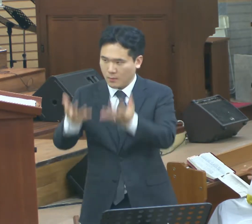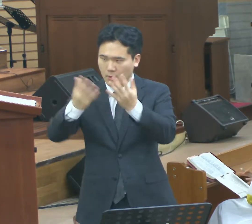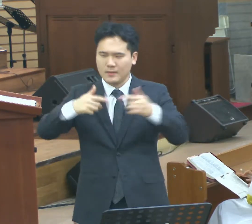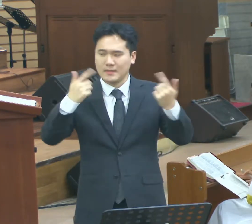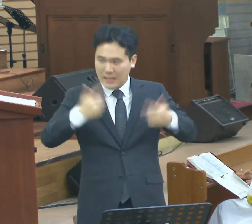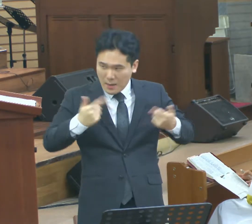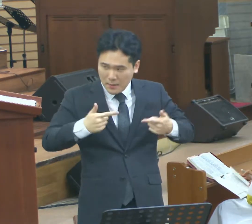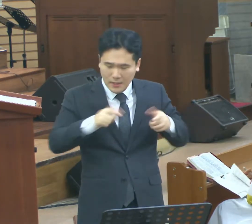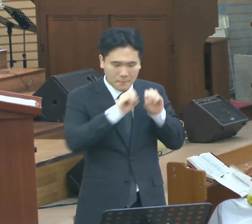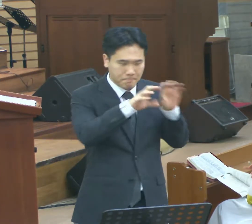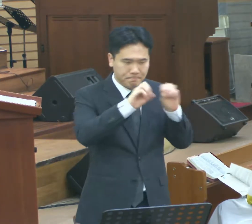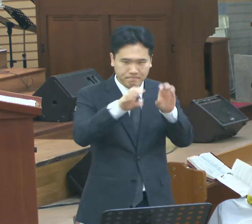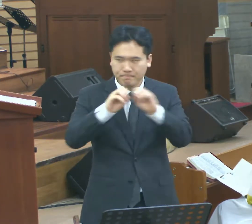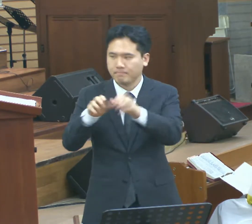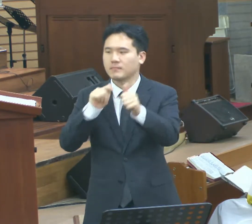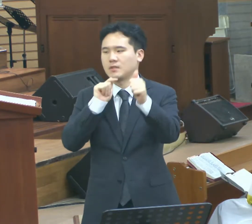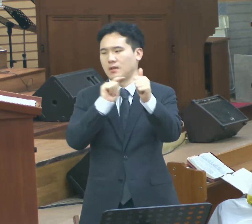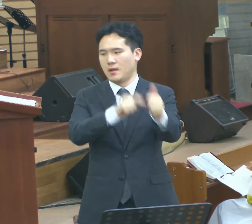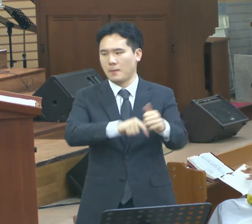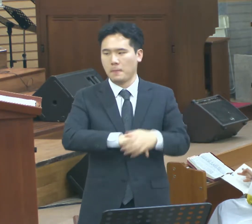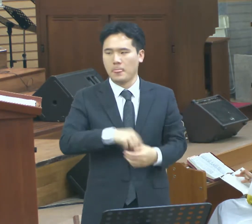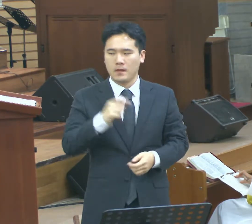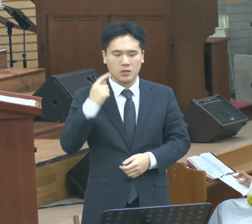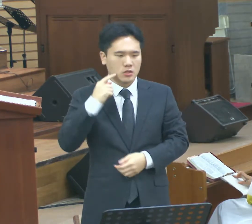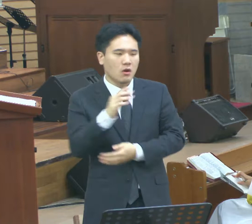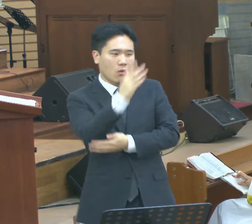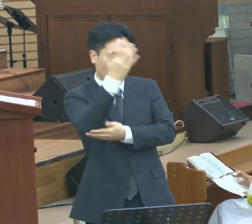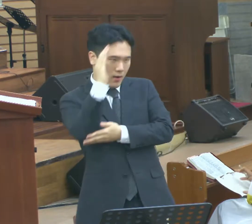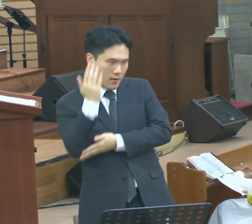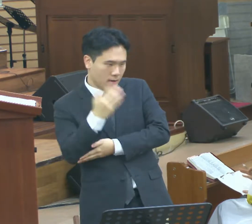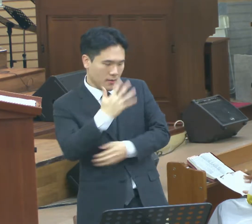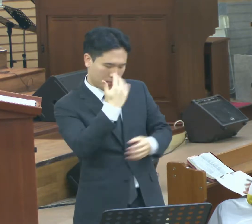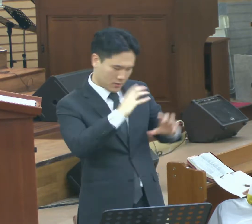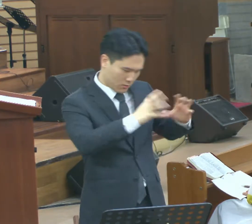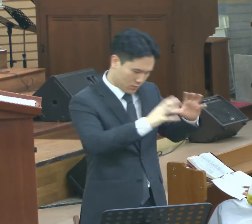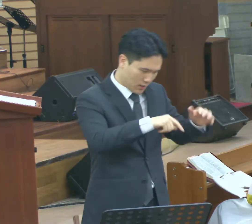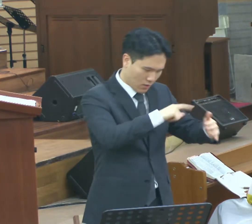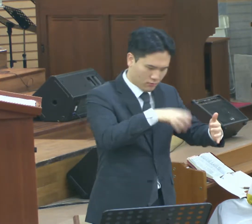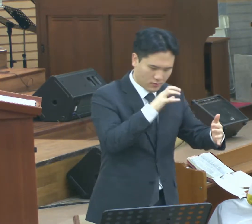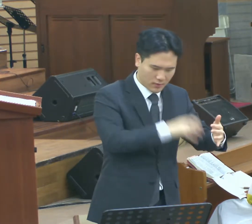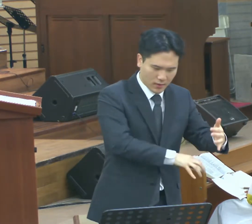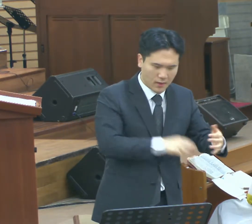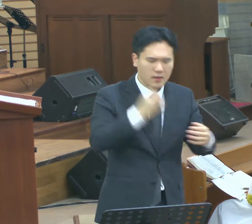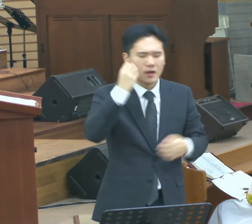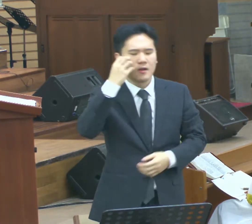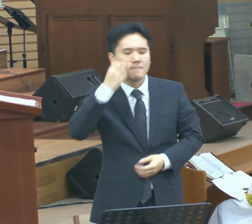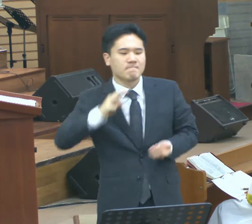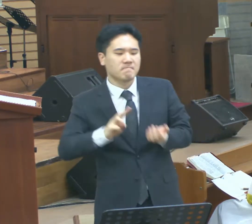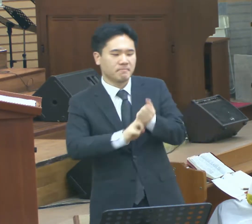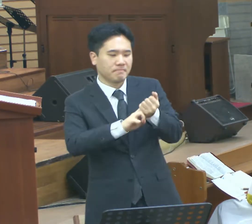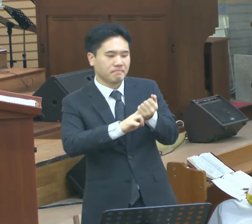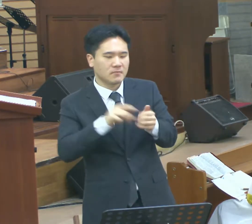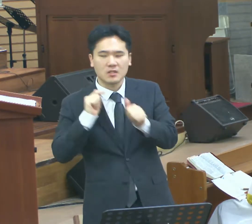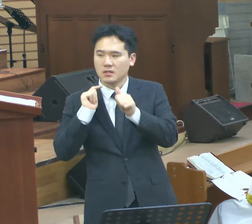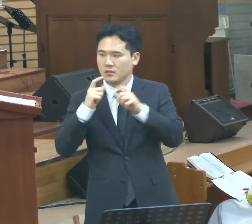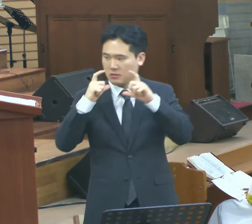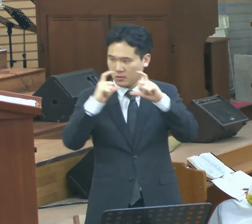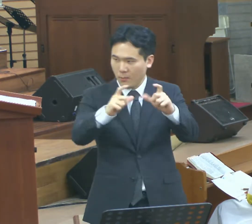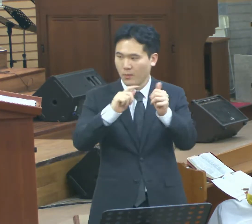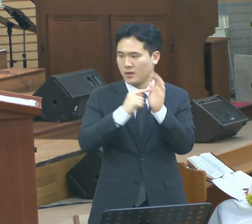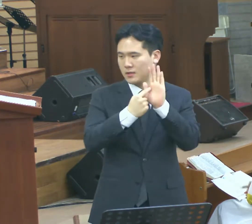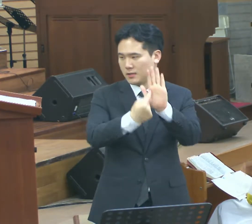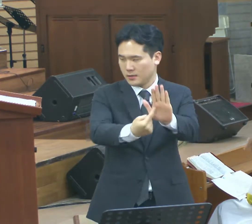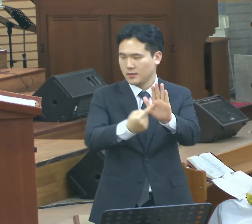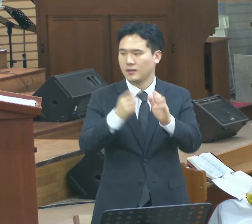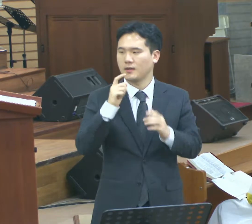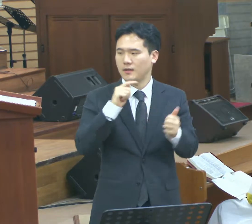전파할지어다. 그의 영광을 백성들 가운데 그의 기이한 행적을 만민 가운데 선포할지어다. 여호와는